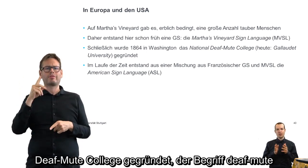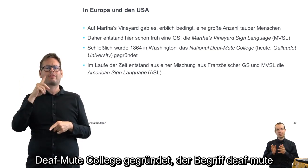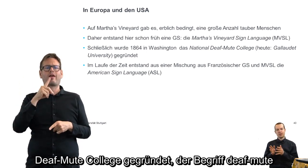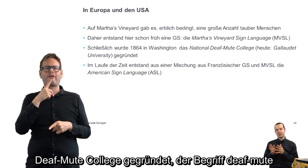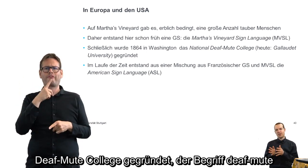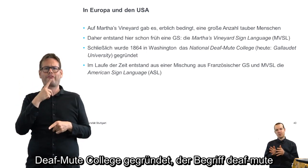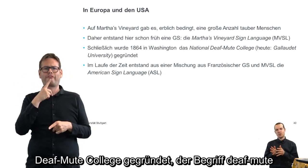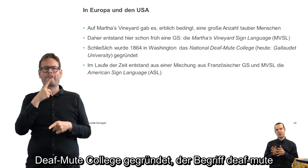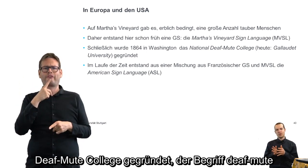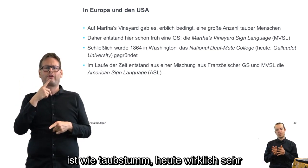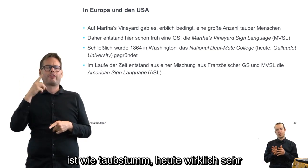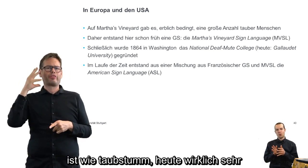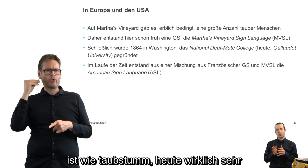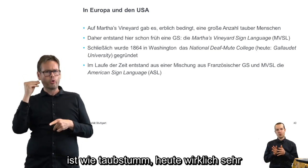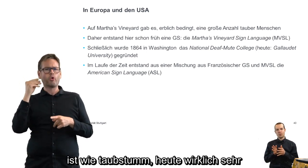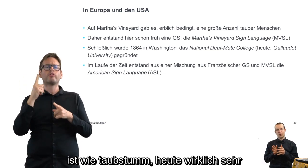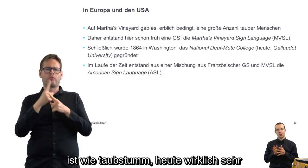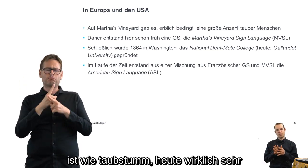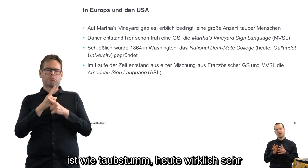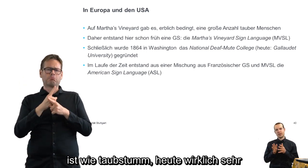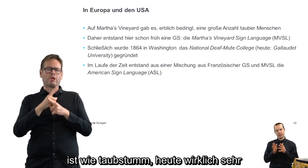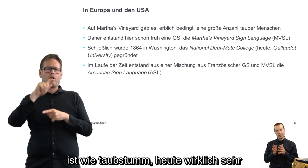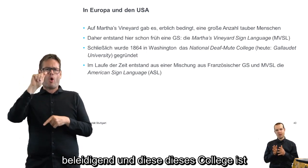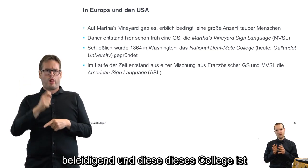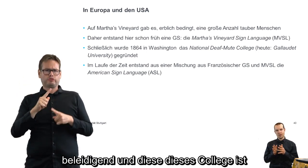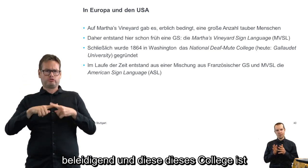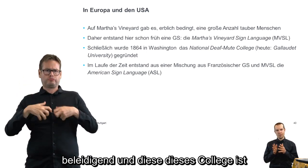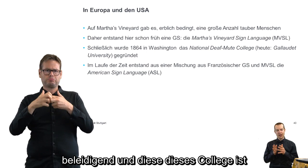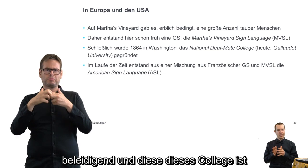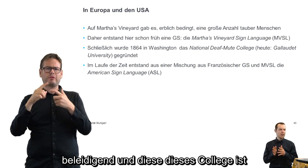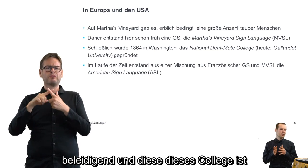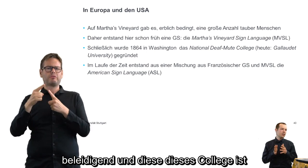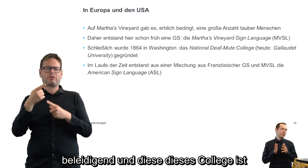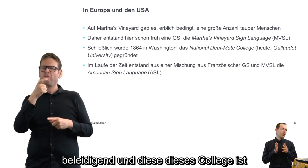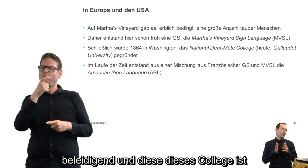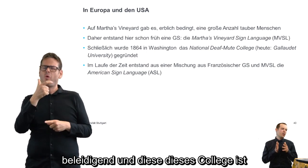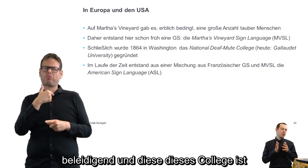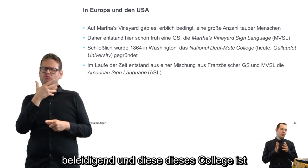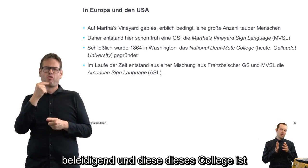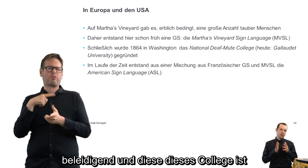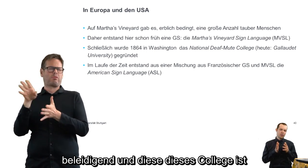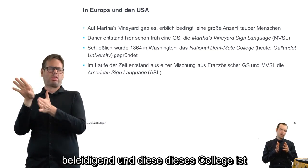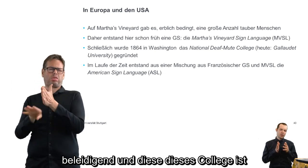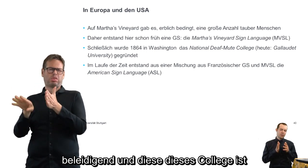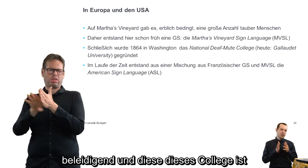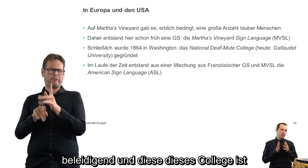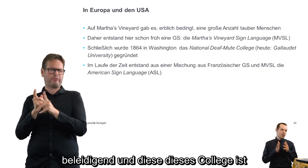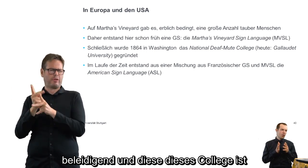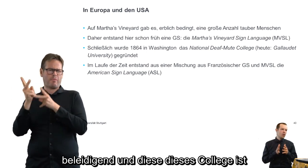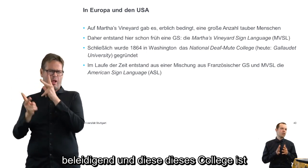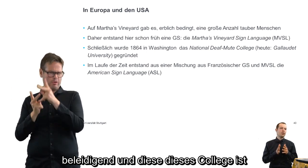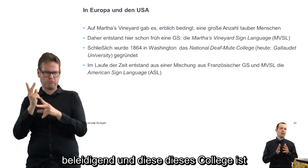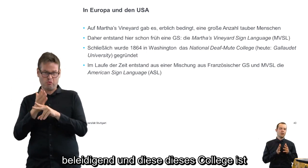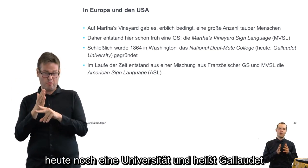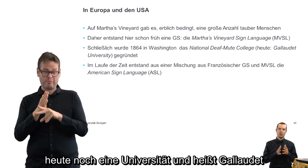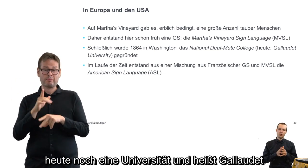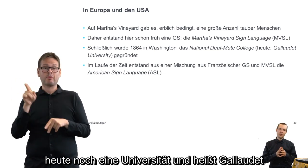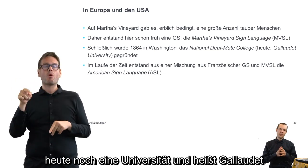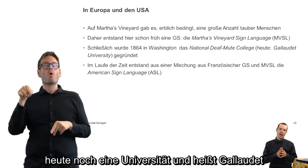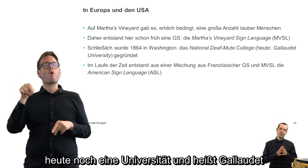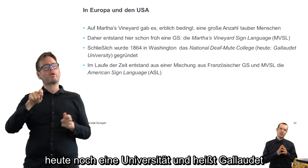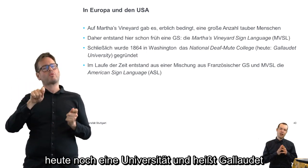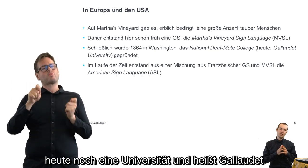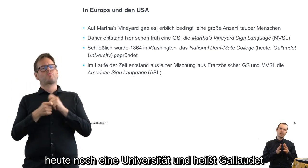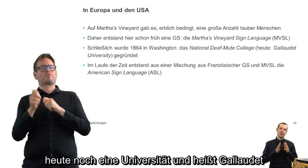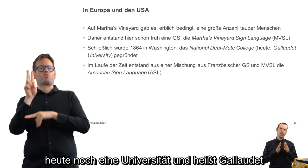gegründet. Der Begriff Deaf Mute ist wie Taubstummen heute wirklich sehr beleidigend. Und dieses College ist heute eine